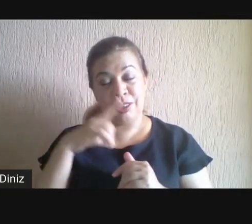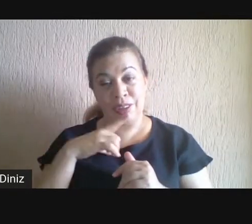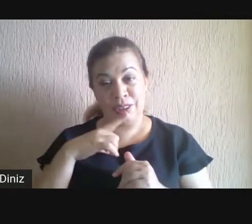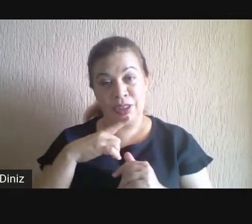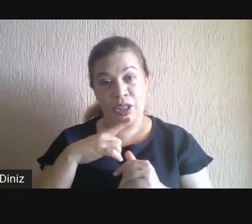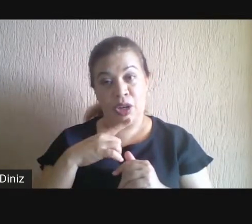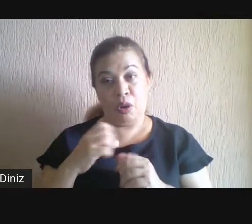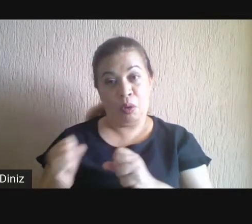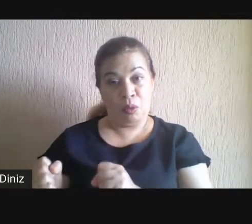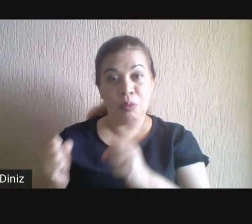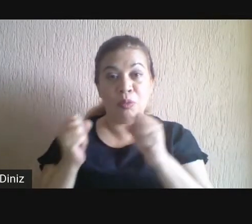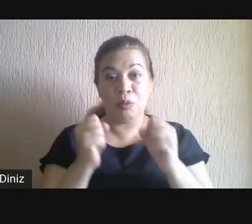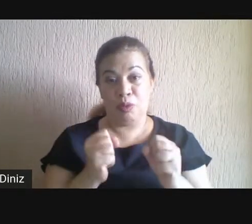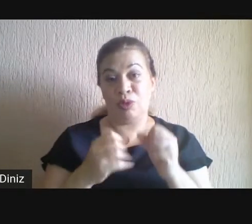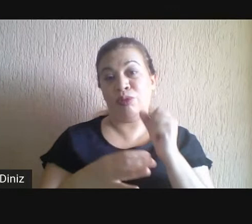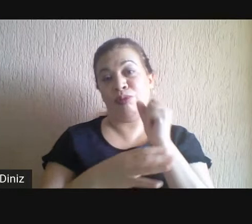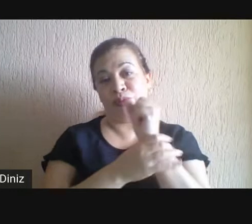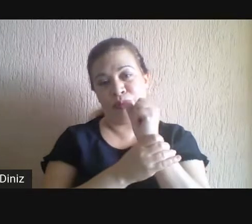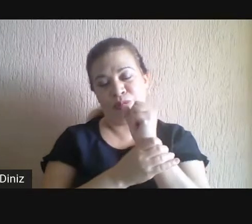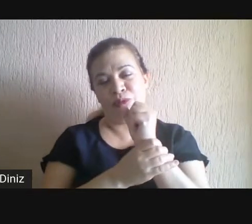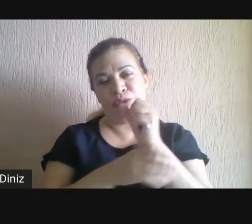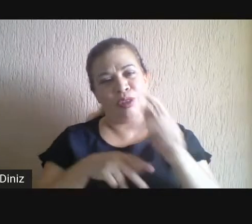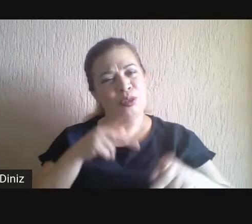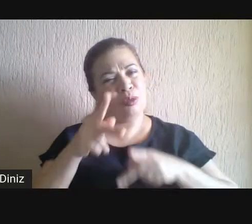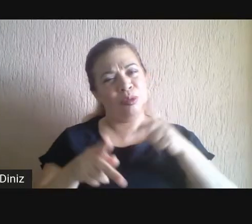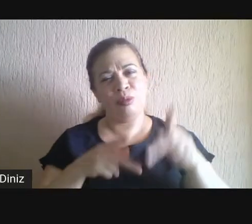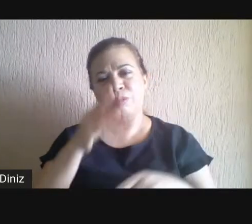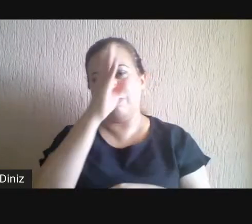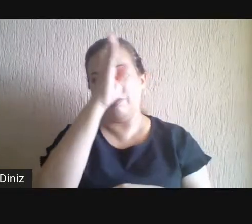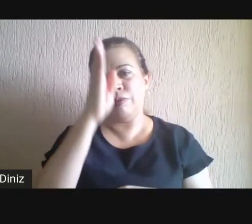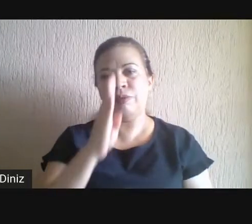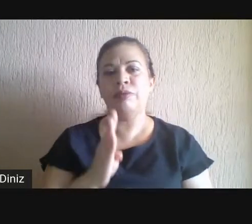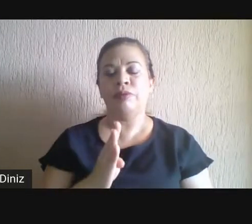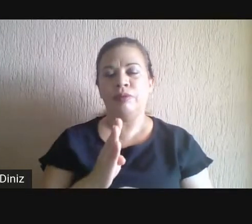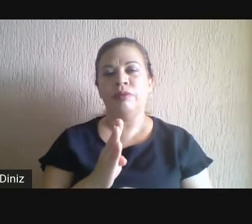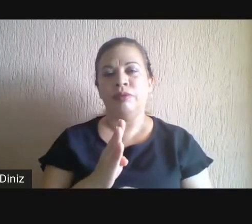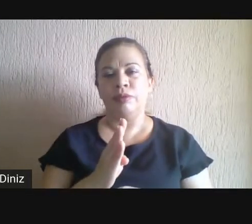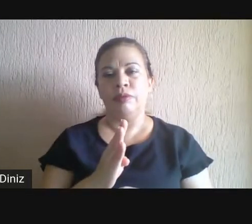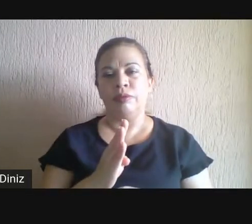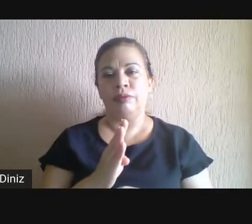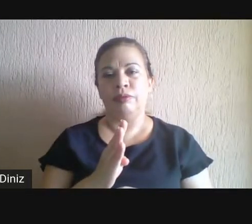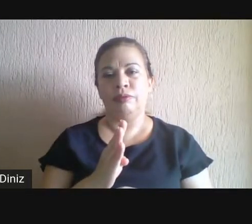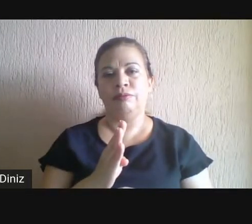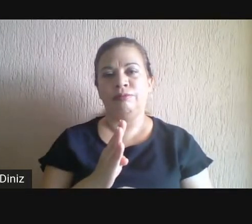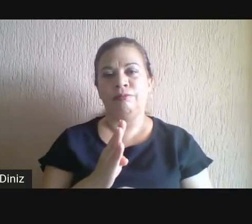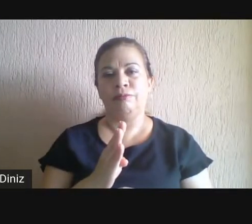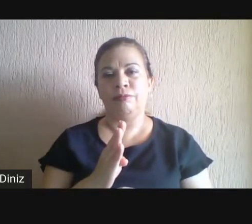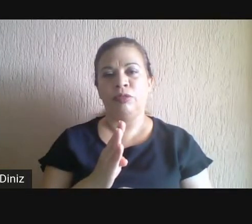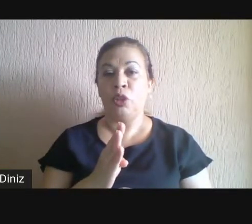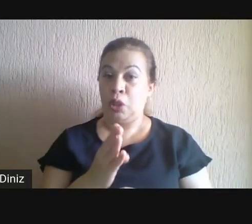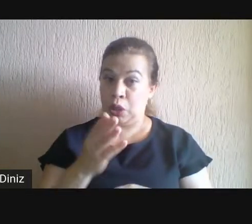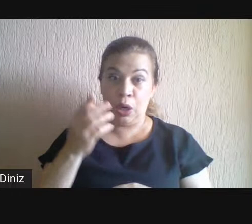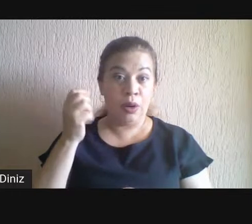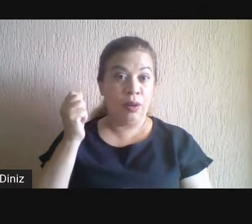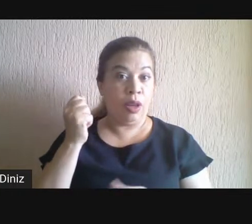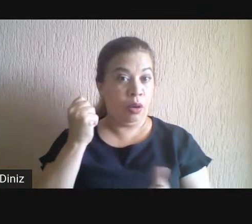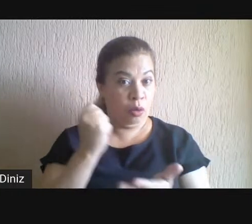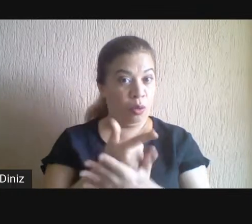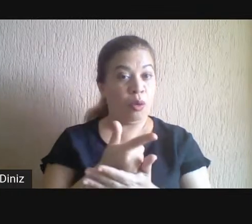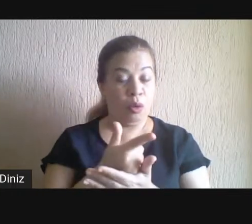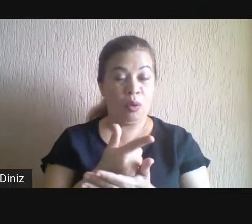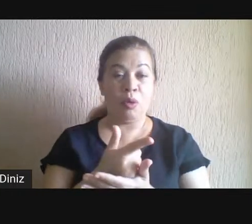de proteger a população brasileira através da aquisição em tempo hábil